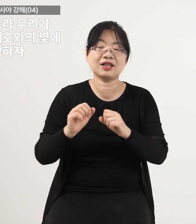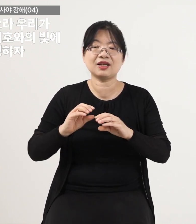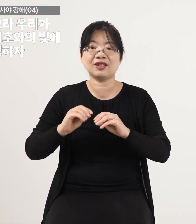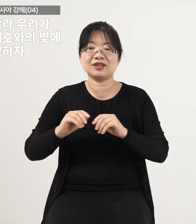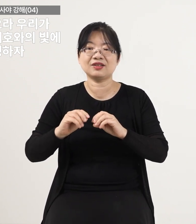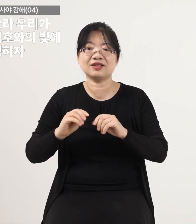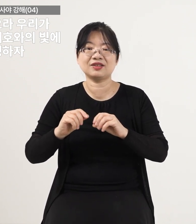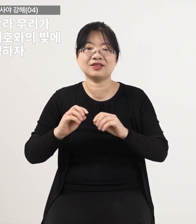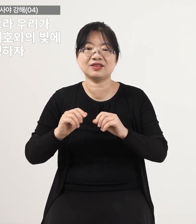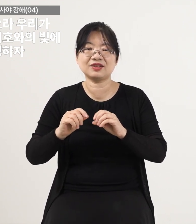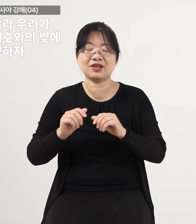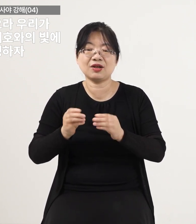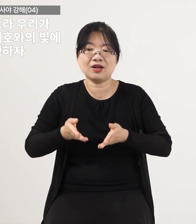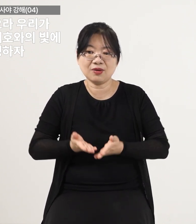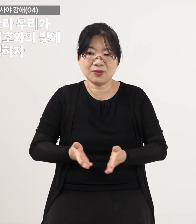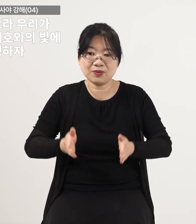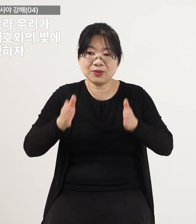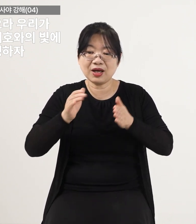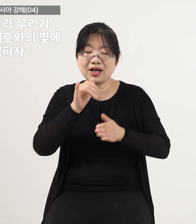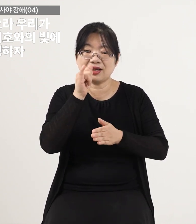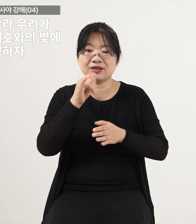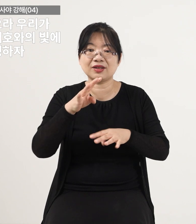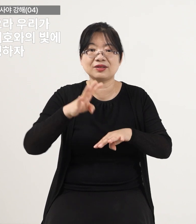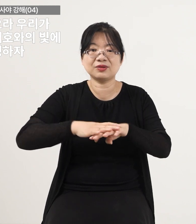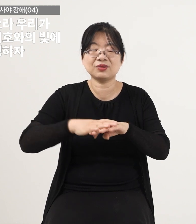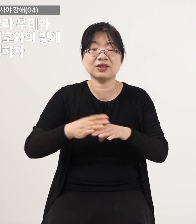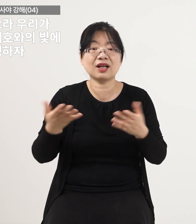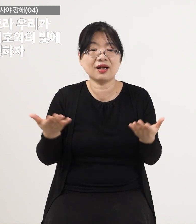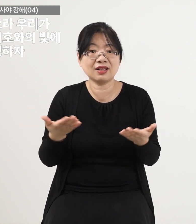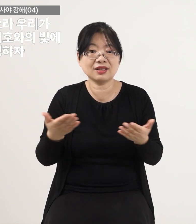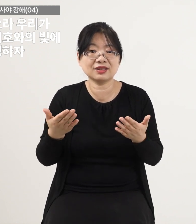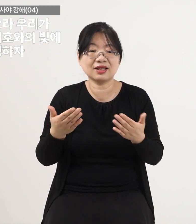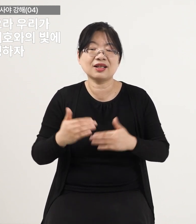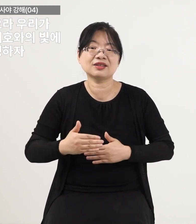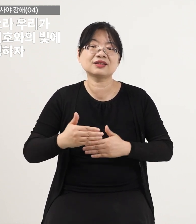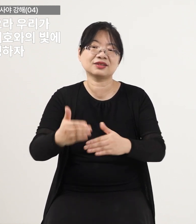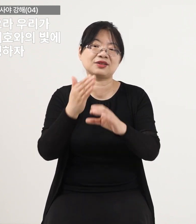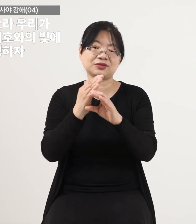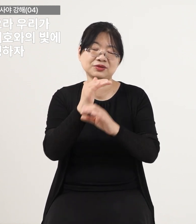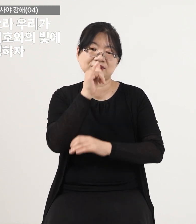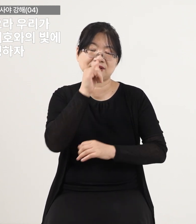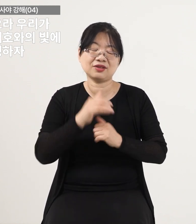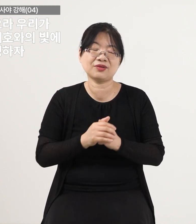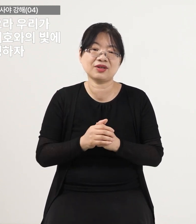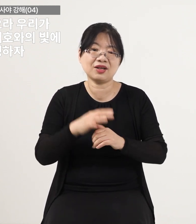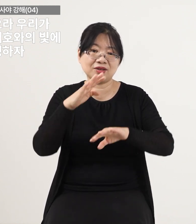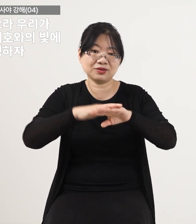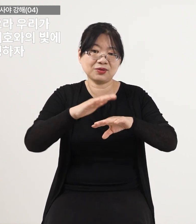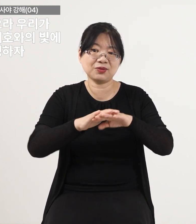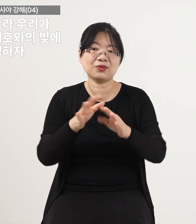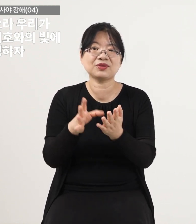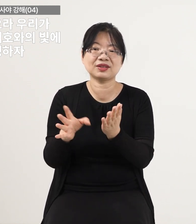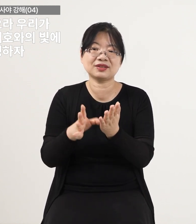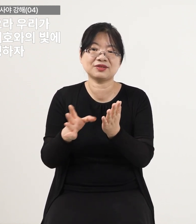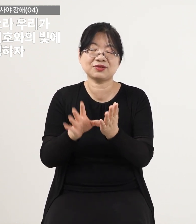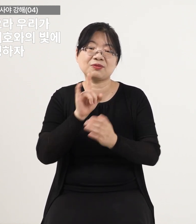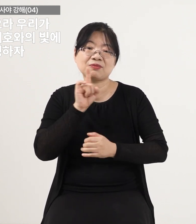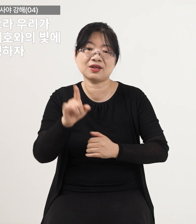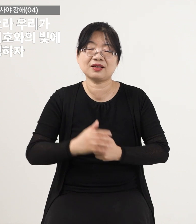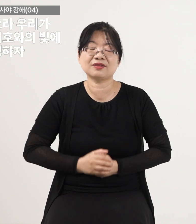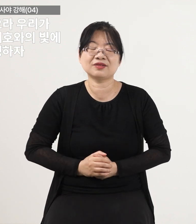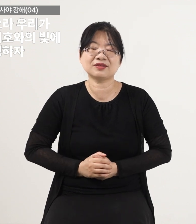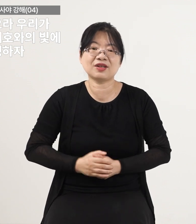흙이 고랑이 패해지고 농사 작업이 진행이 되죠. 그런 농기구를 얘기하는 거예요.